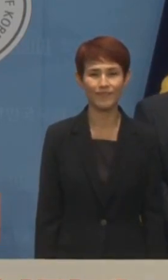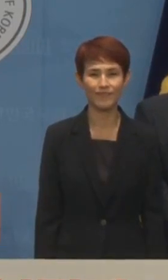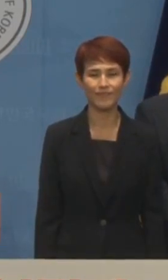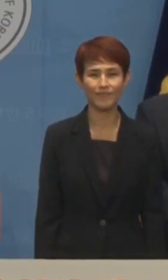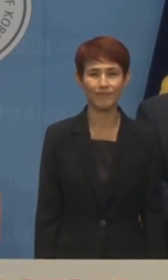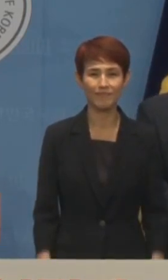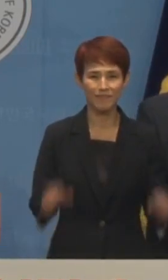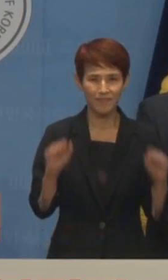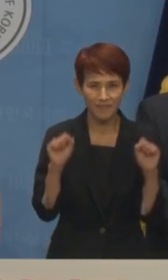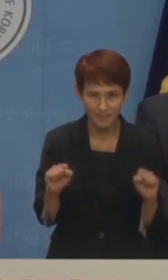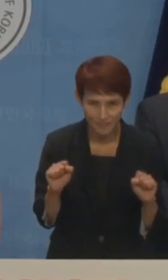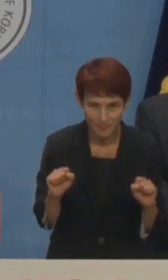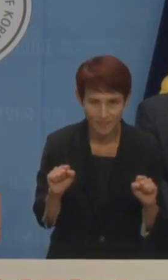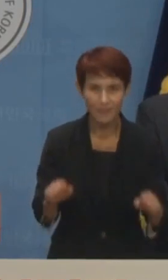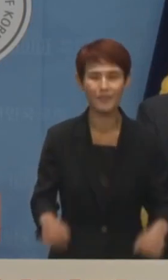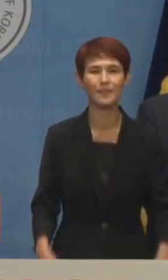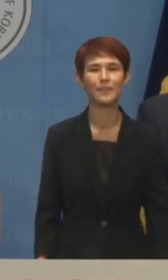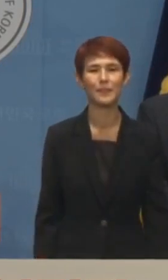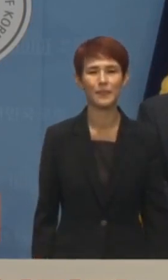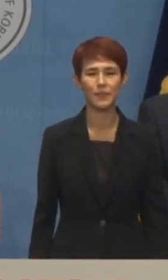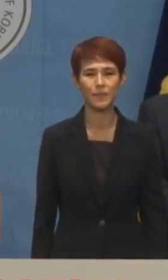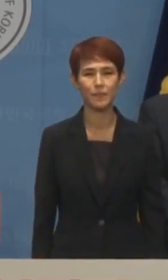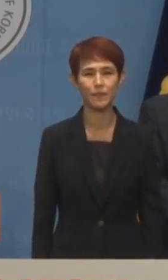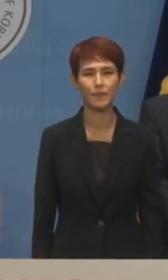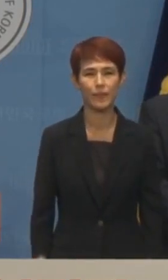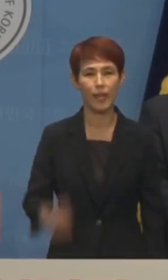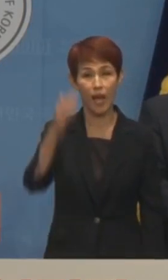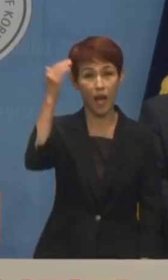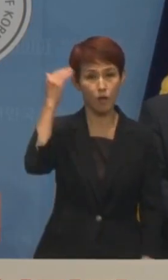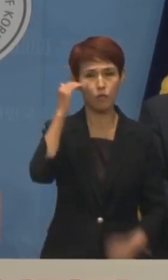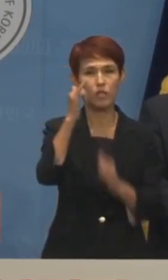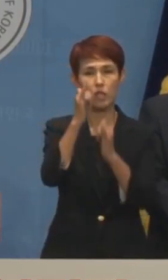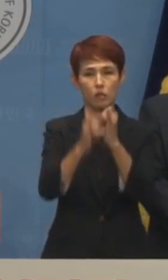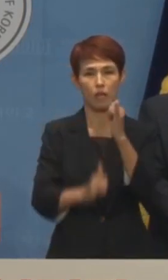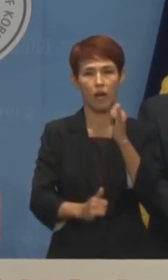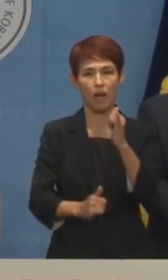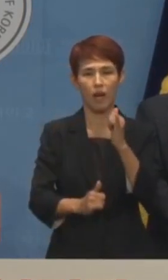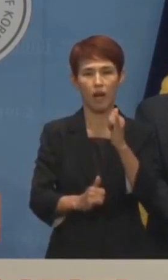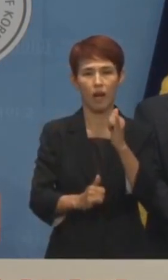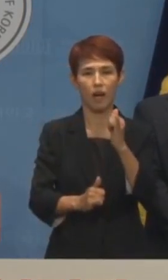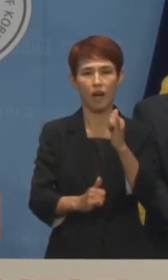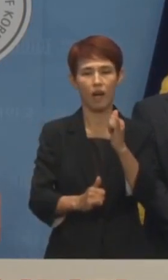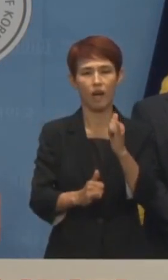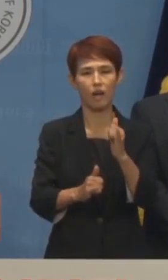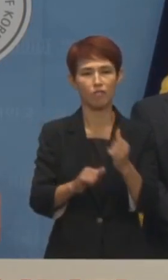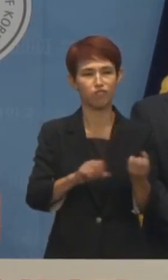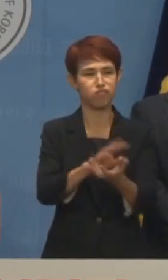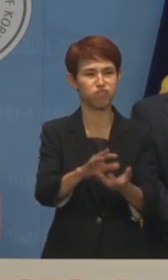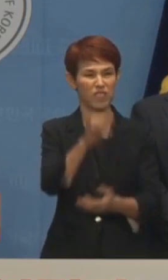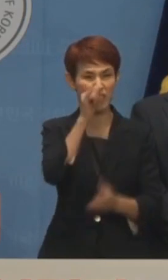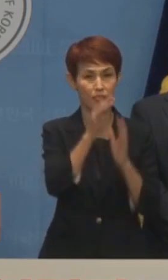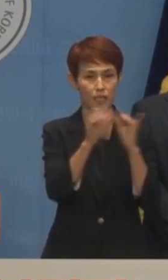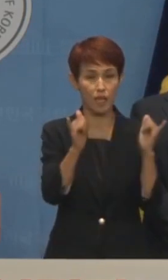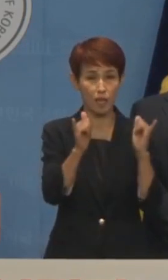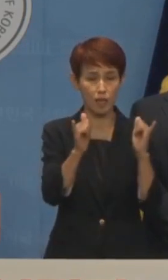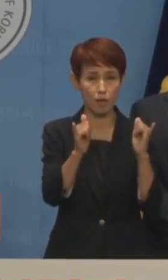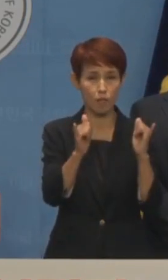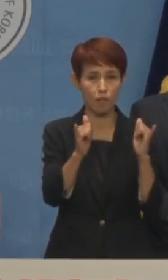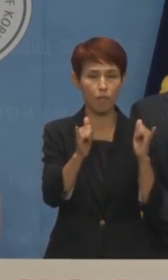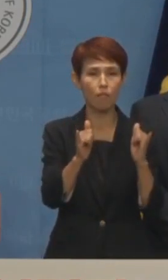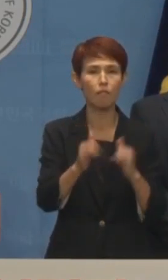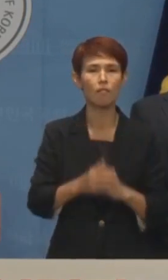네, 안녕하십니까. 대한민국 역사 부정자를 독립기념관장으로 임명한 윤석열 정권